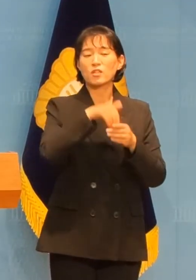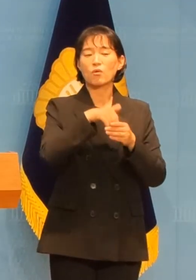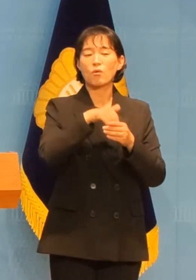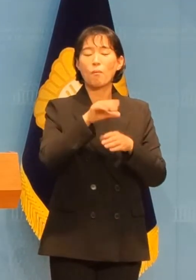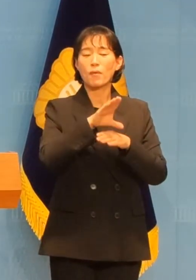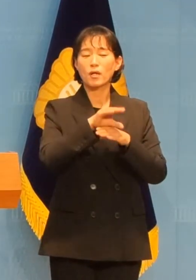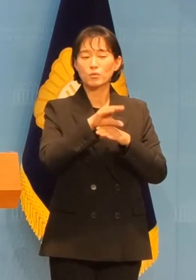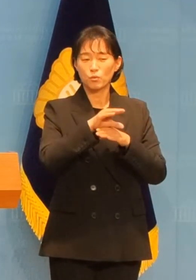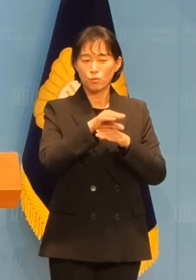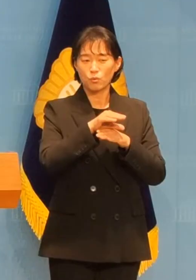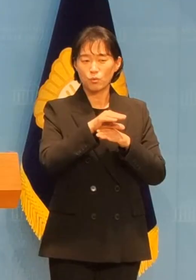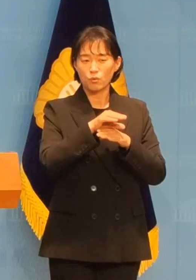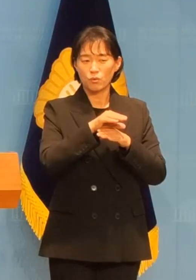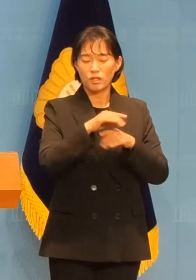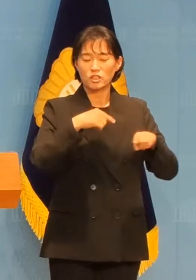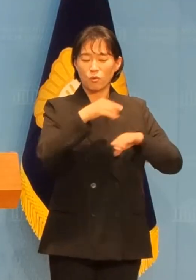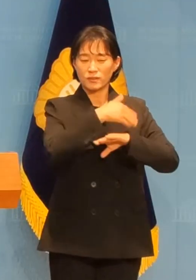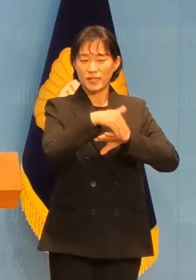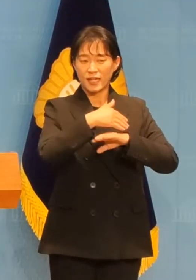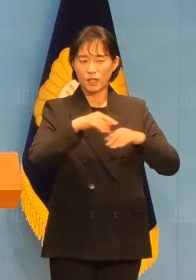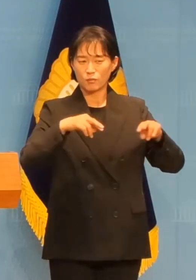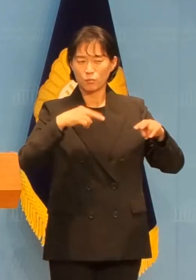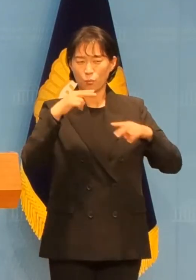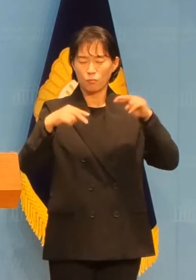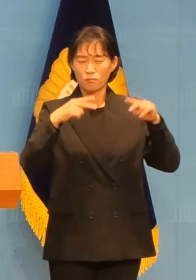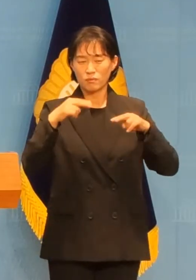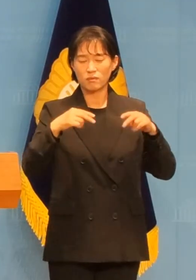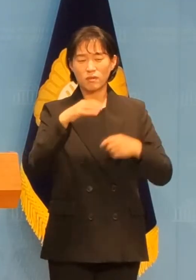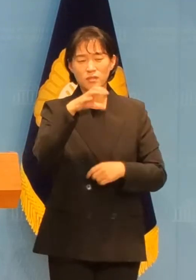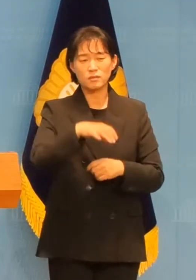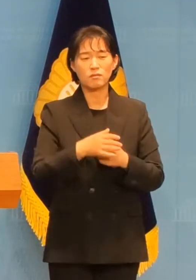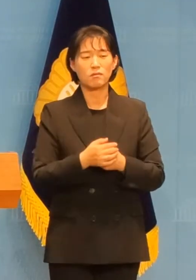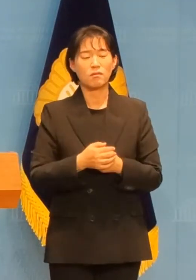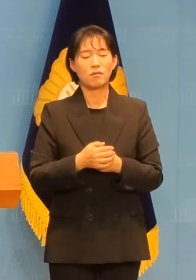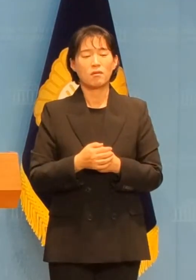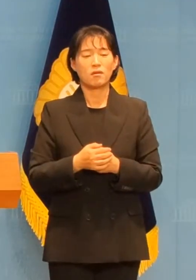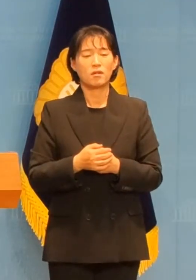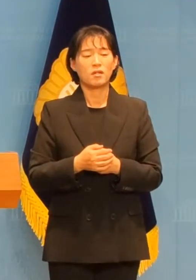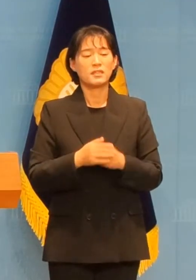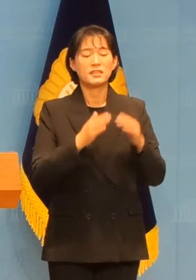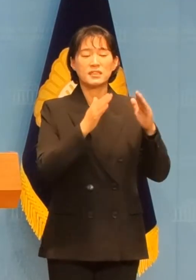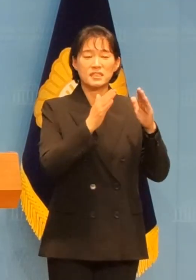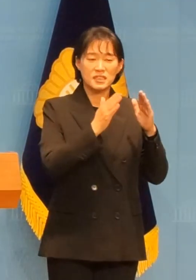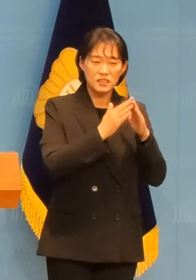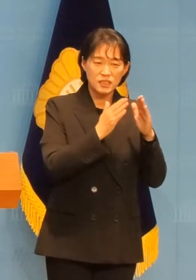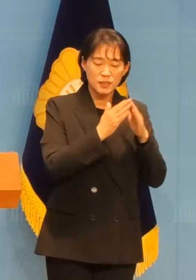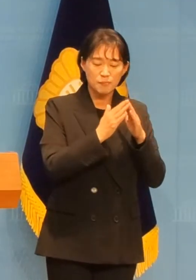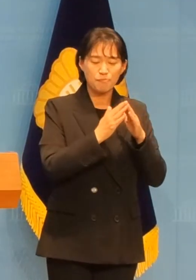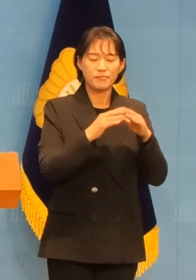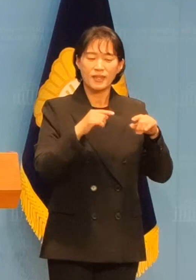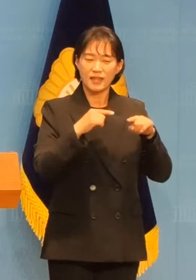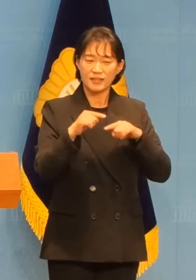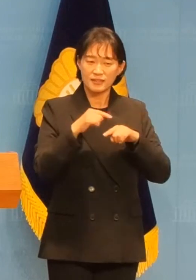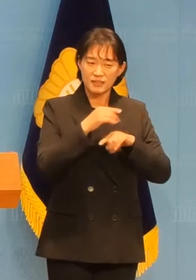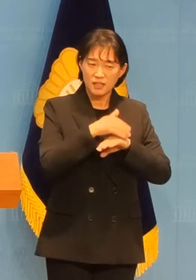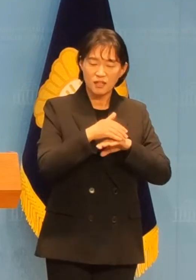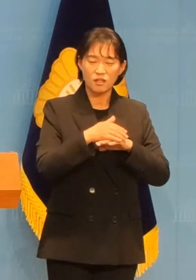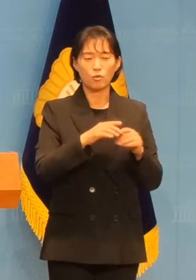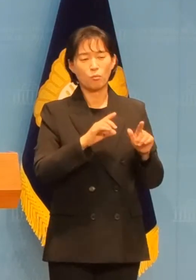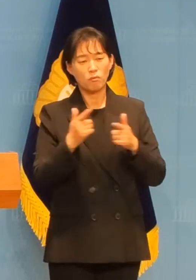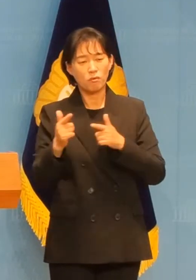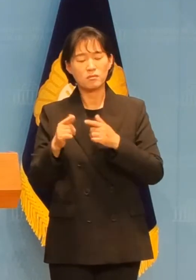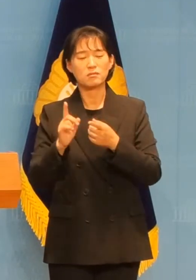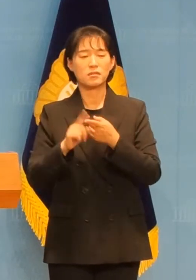중앙선거방송토론위원회가 주최한 정책토론회에서 민주당은 11호 부동산 대책 등 이재명 정부의 올바른 정책